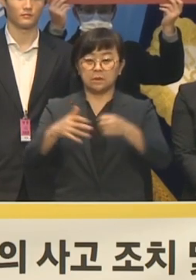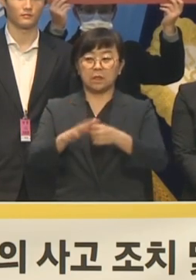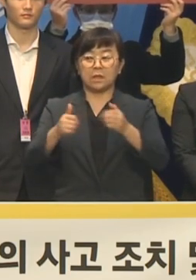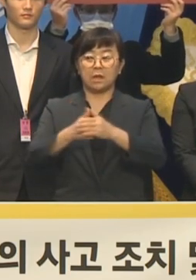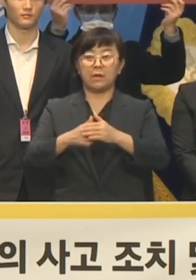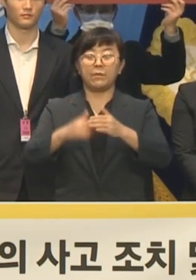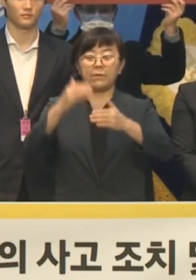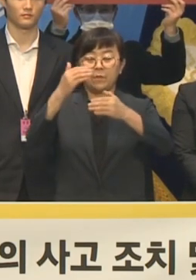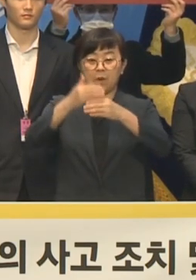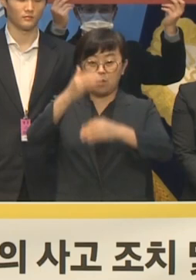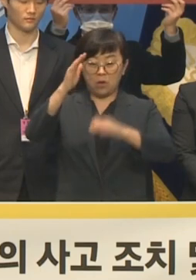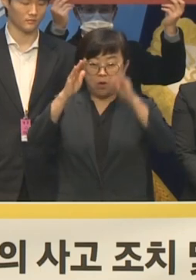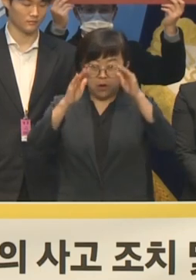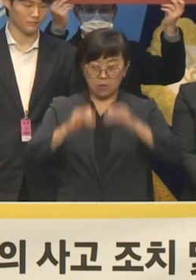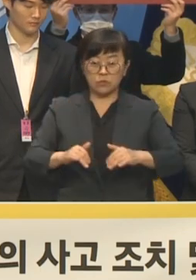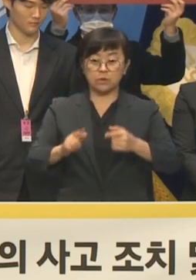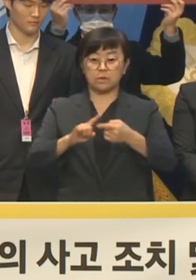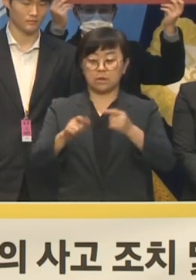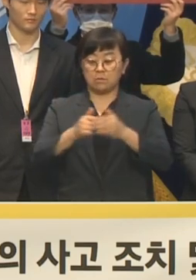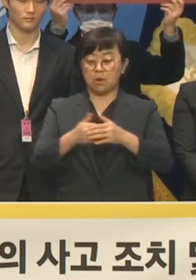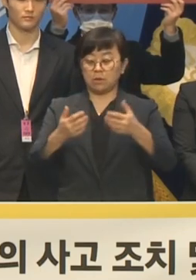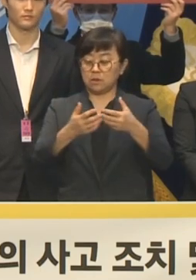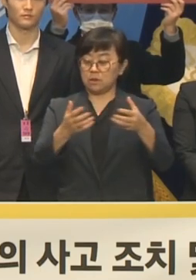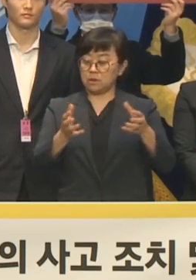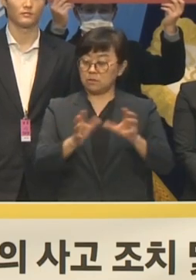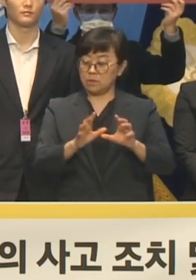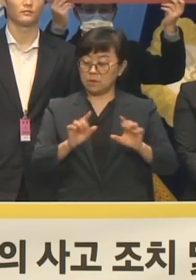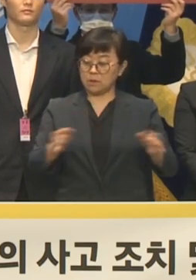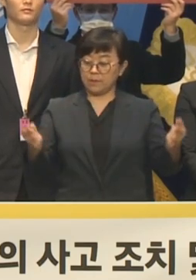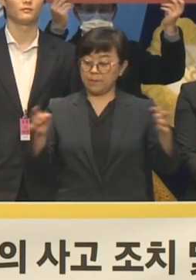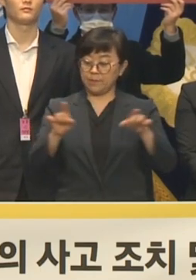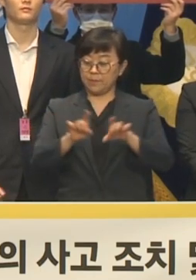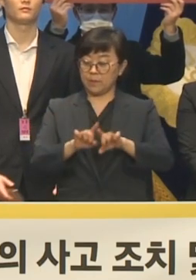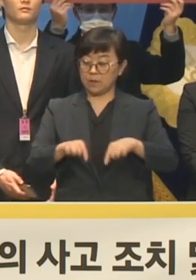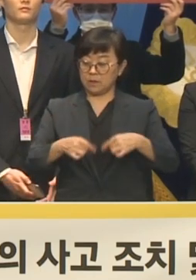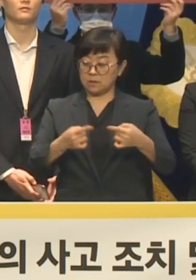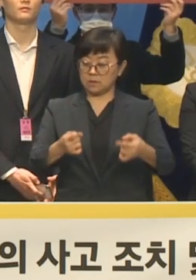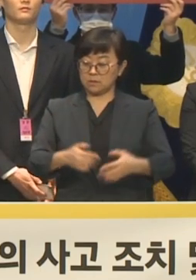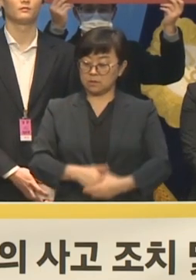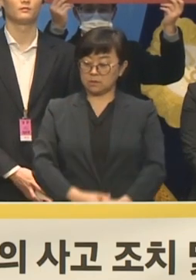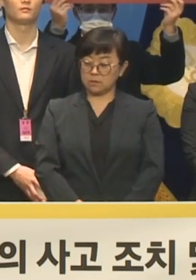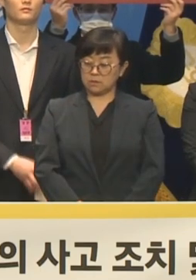소셜벤처업 그리고 메리다 레이싱 팀이 함께 나와 계십니다.